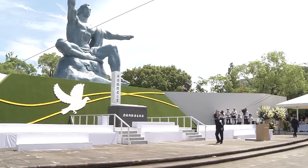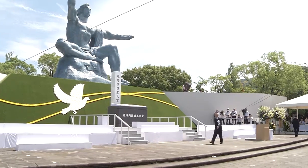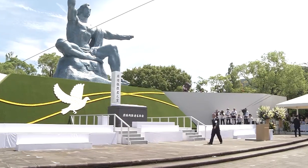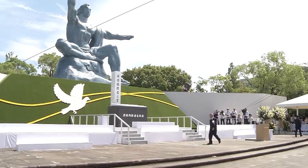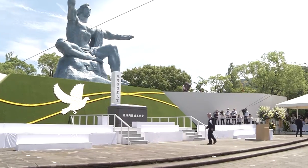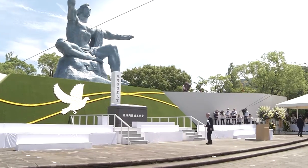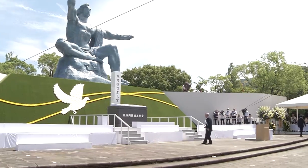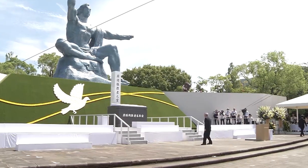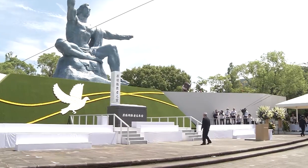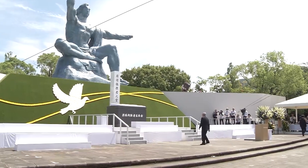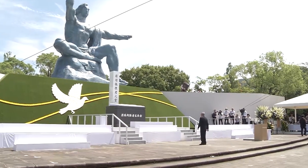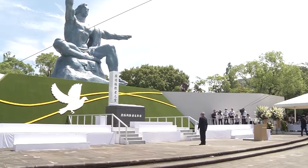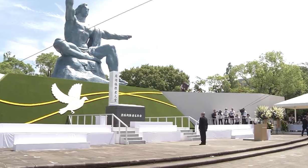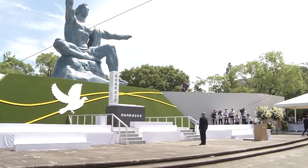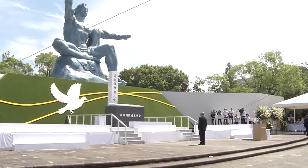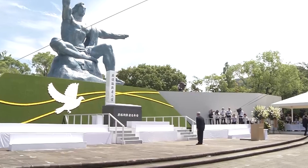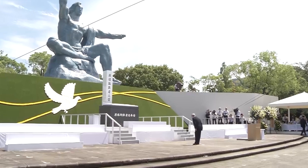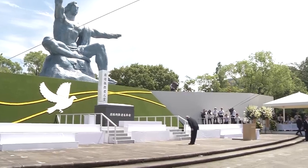し